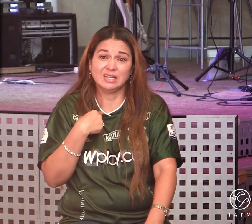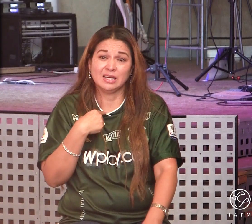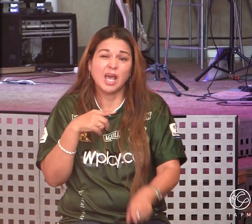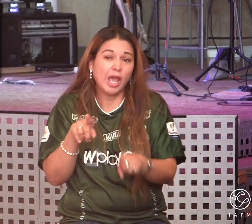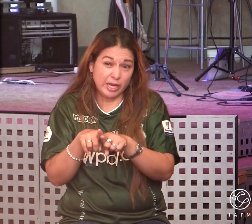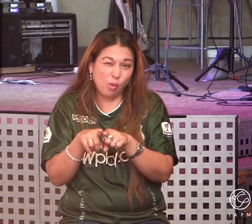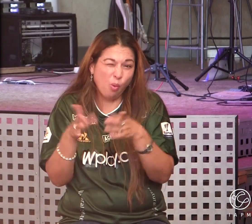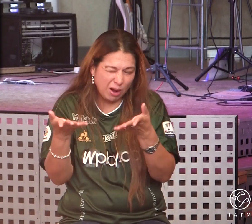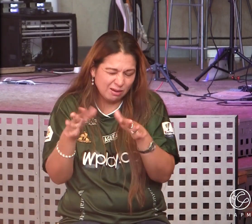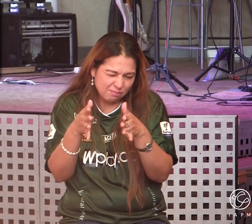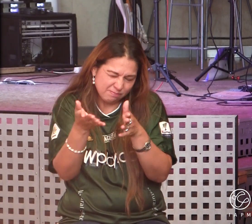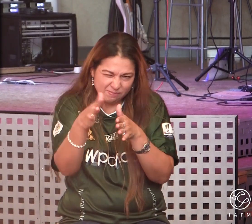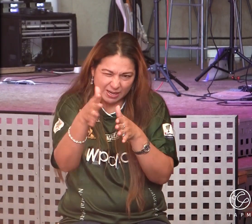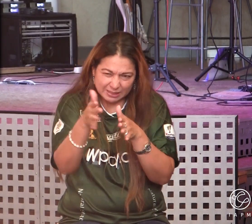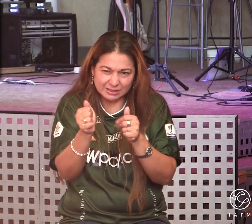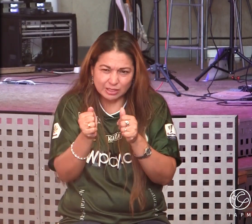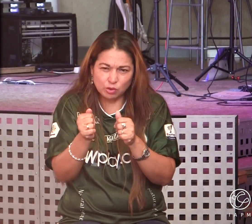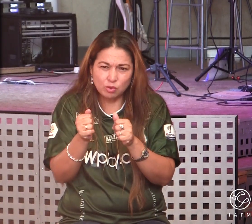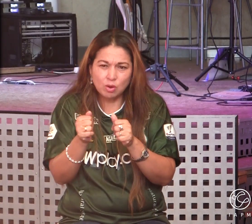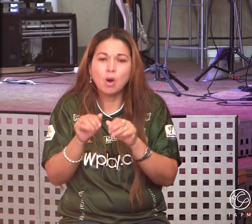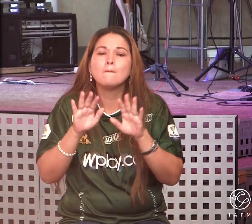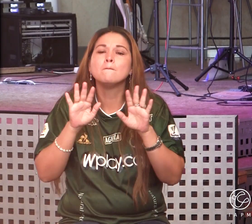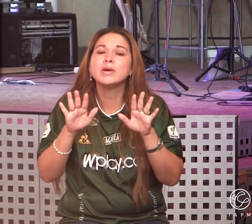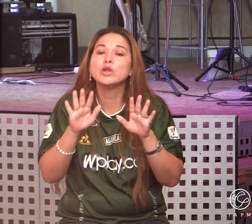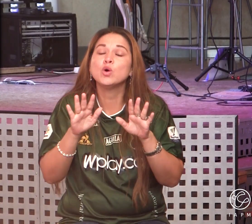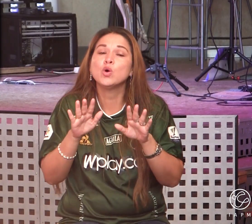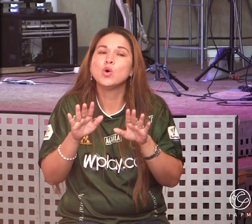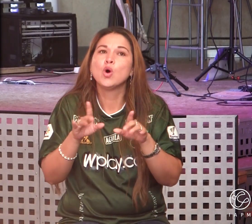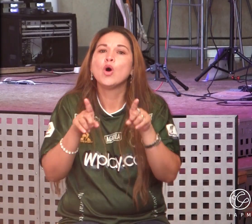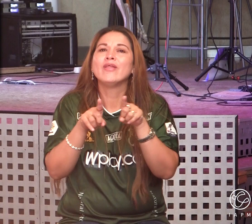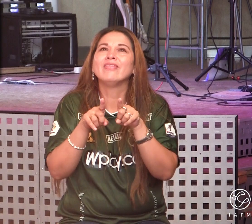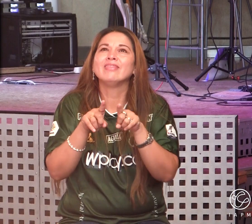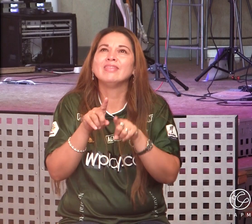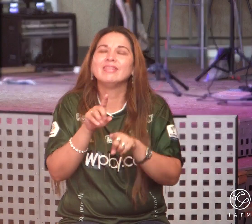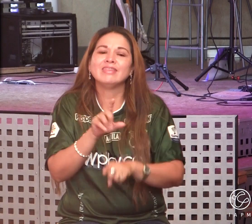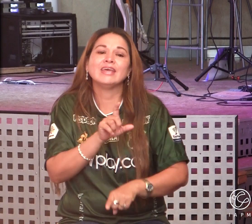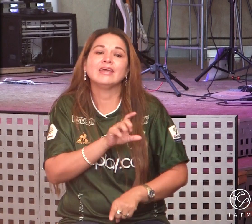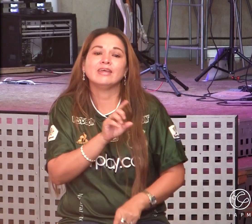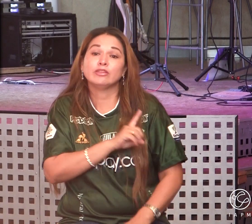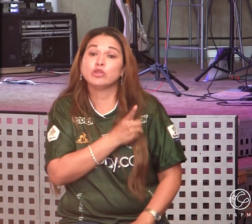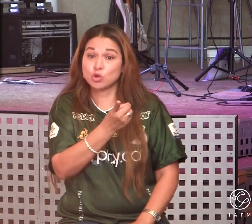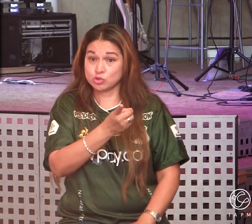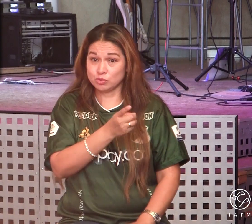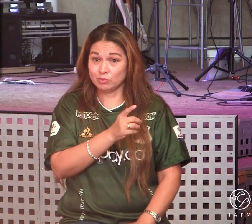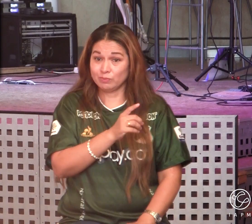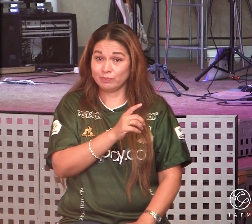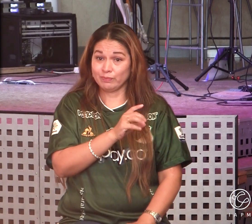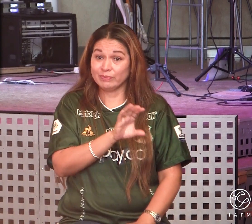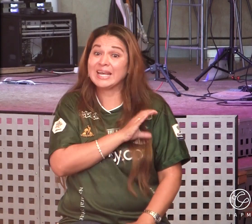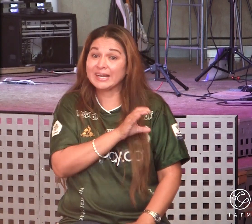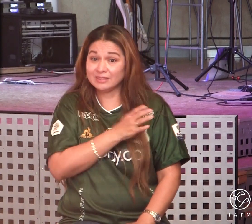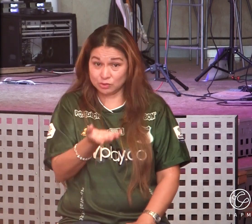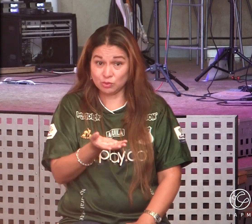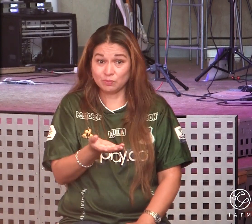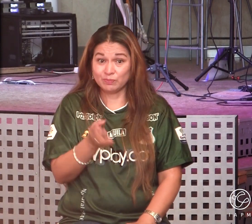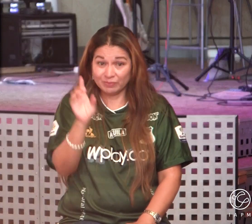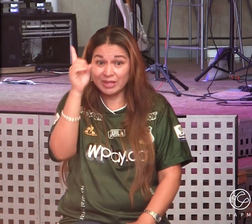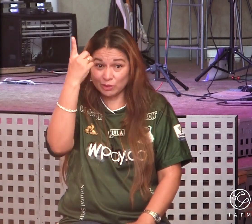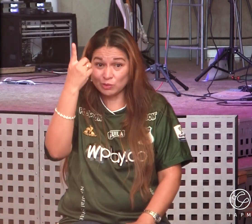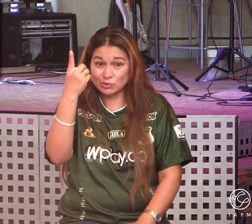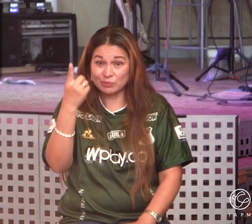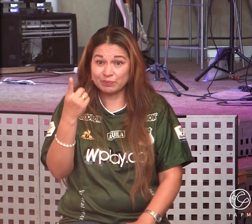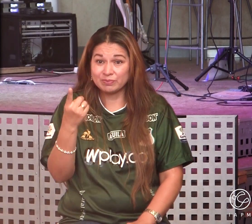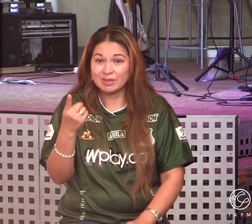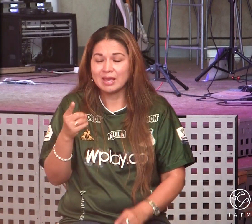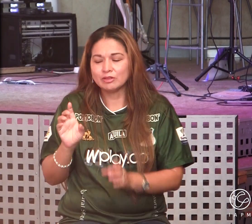Jardín. Ese fue el gran nombre que tuvimos. De alguna forma quiero referenciarme acá porque quiero que vengas conmigo al capítulo 2 de